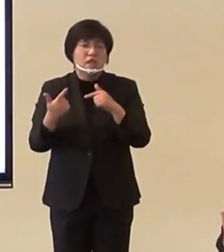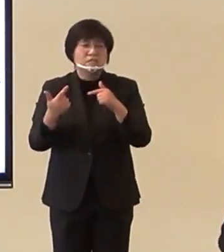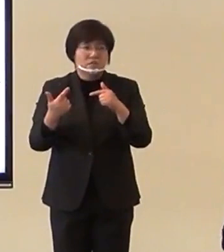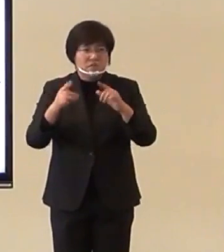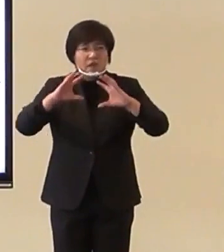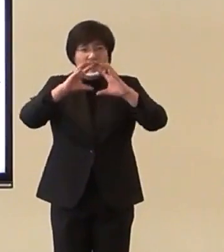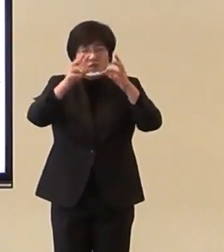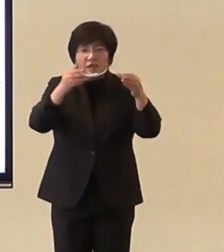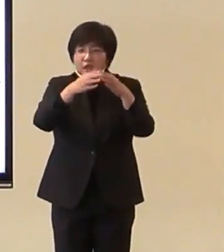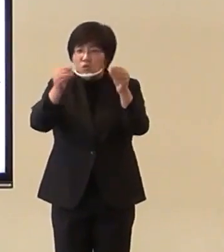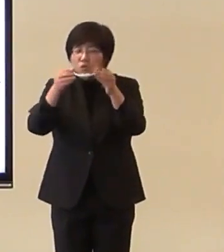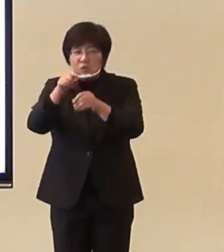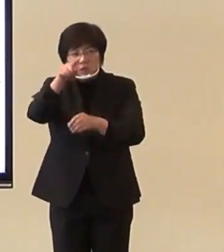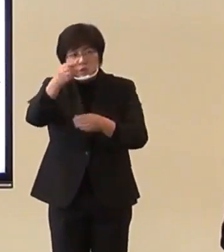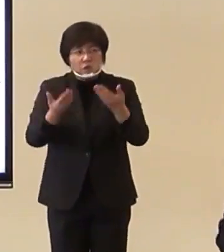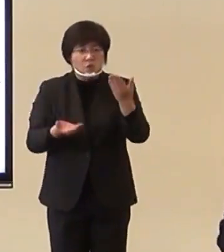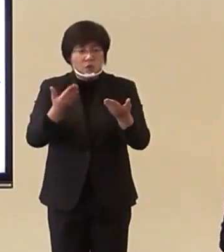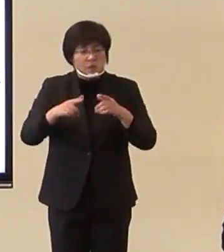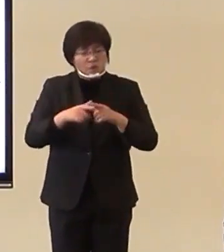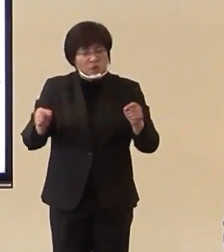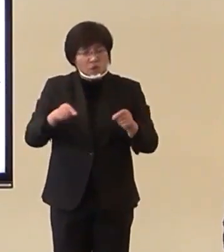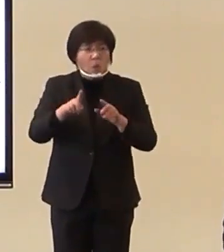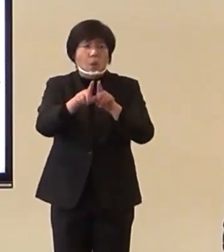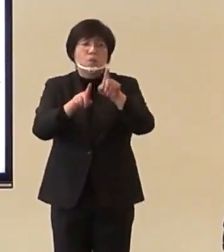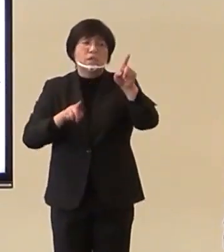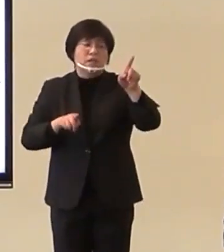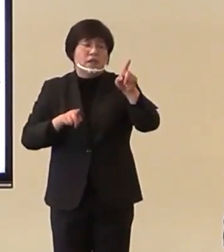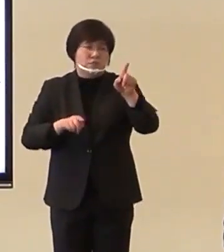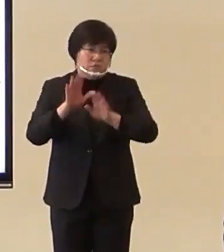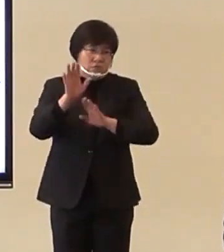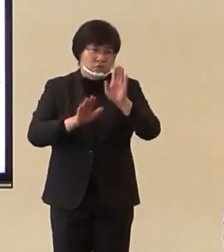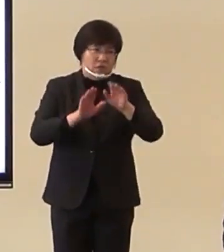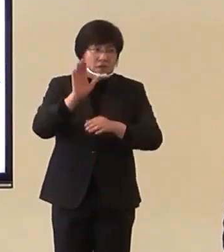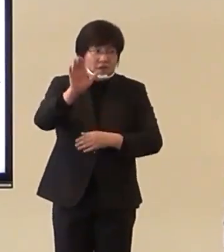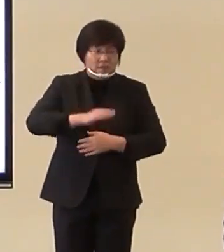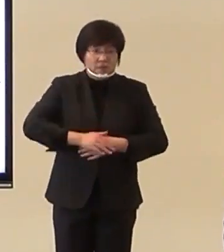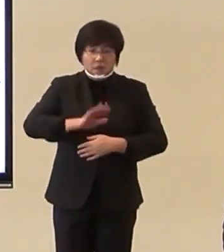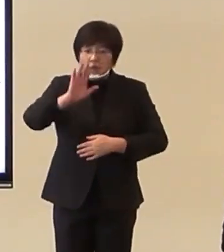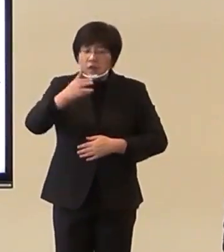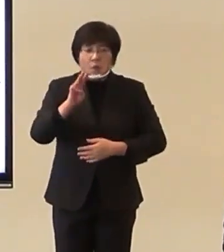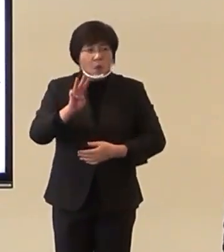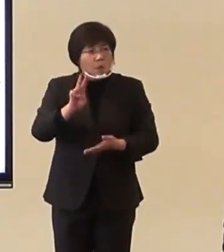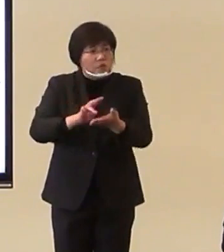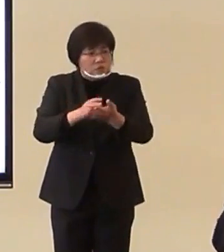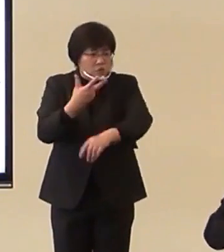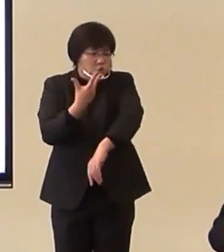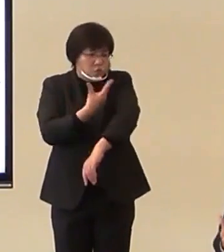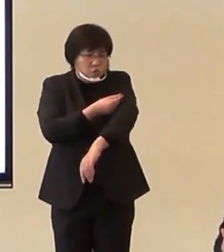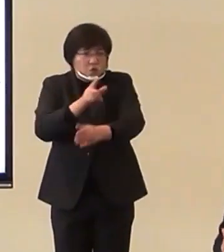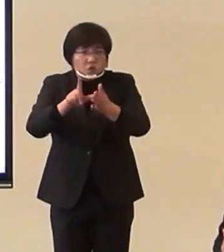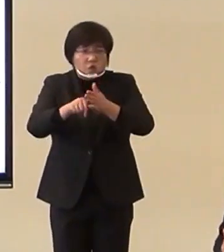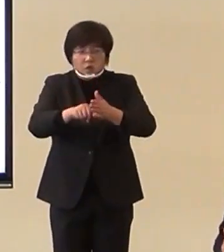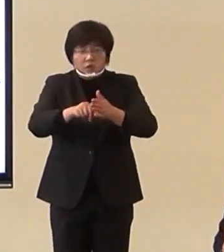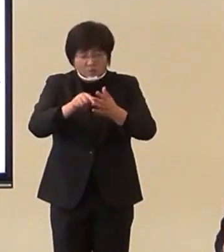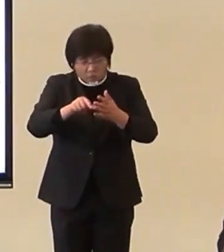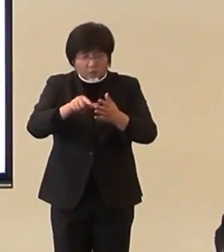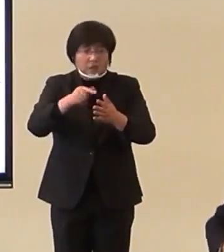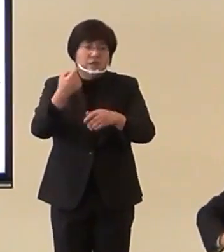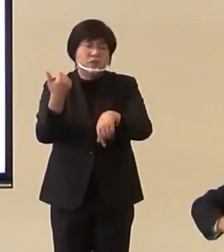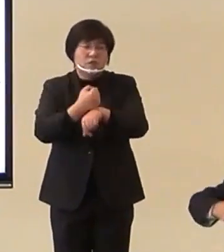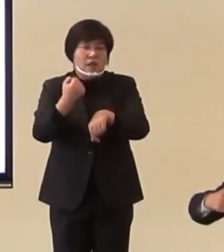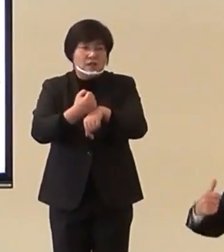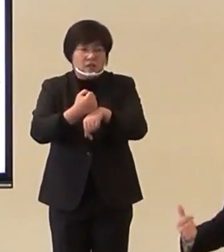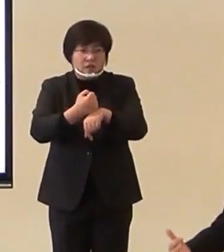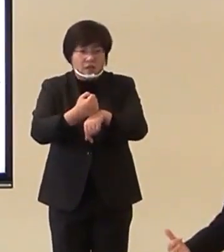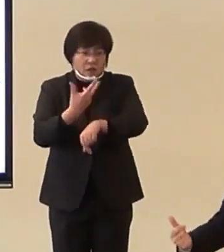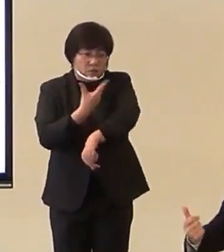ればそういうところが非常に遅くなってきています。でもワクチンは今度打つとき複雑です。いつ打たなきゃいけない、また打